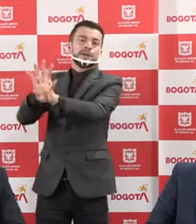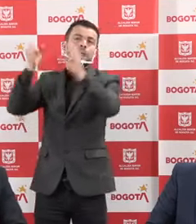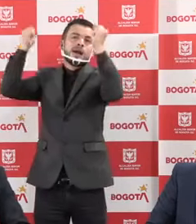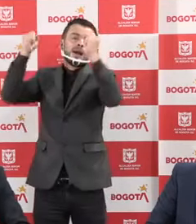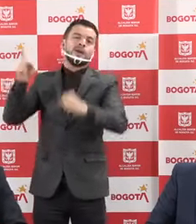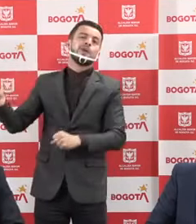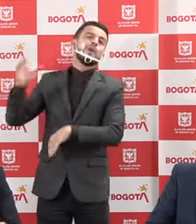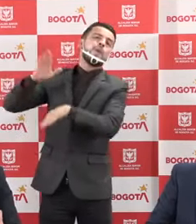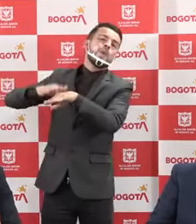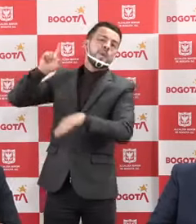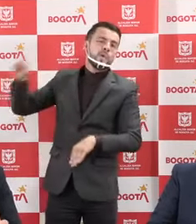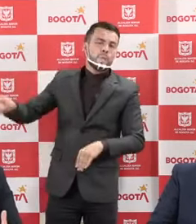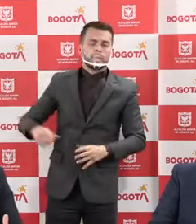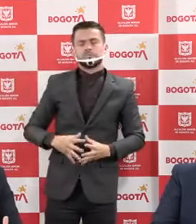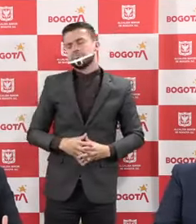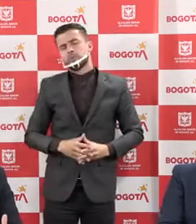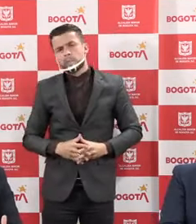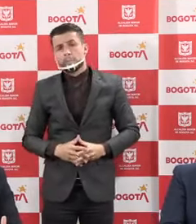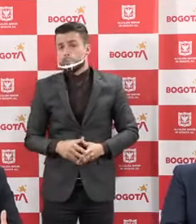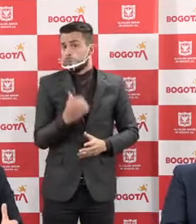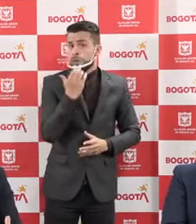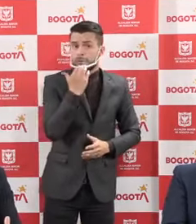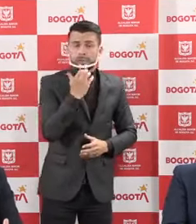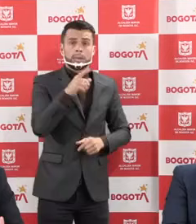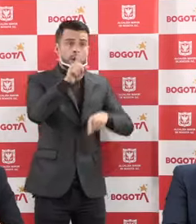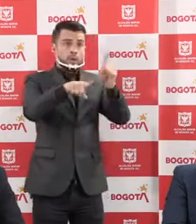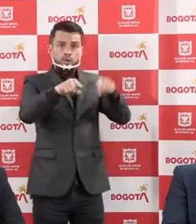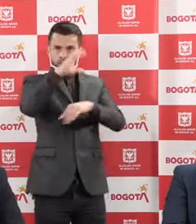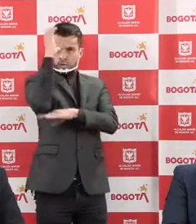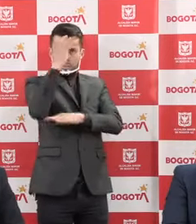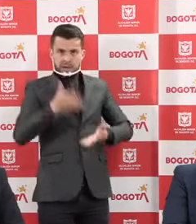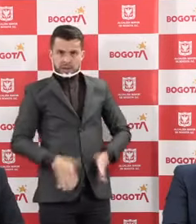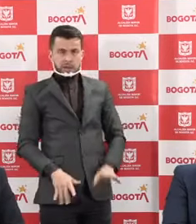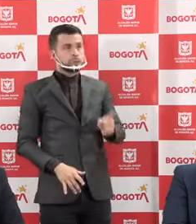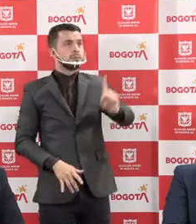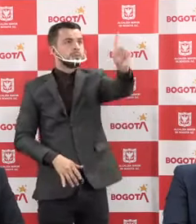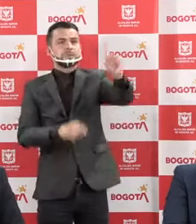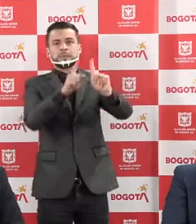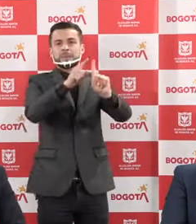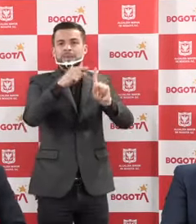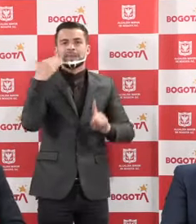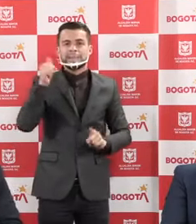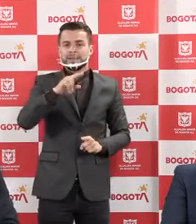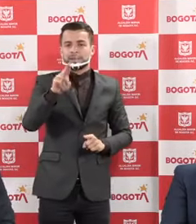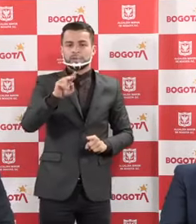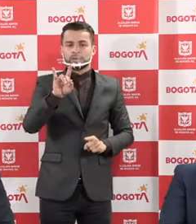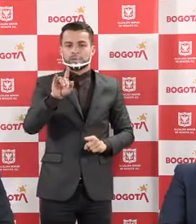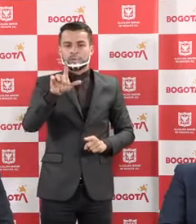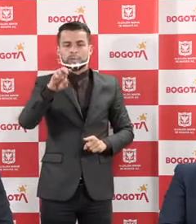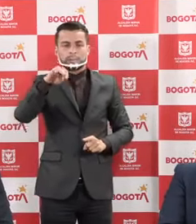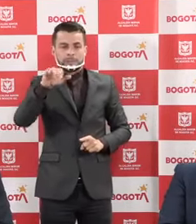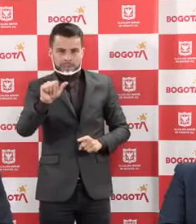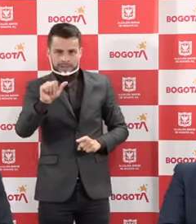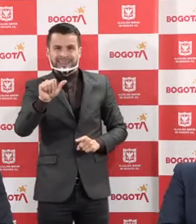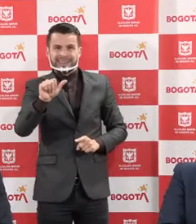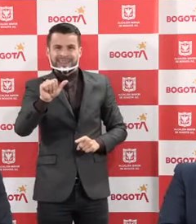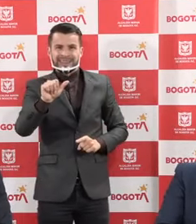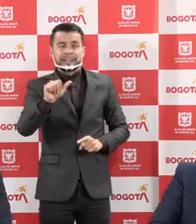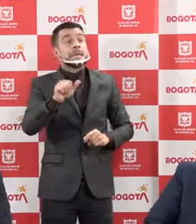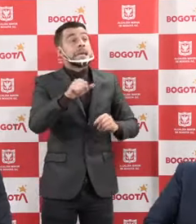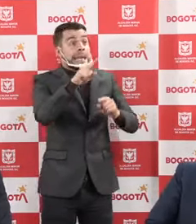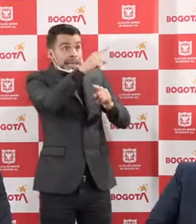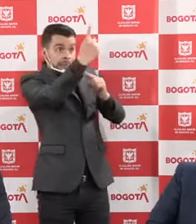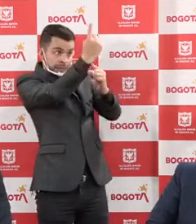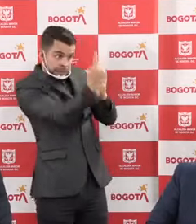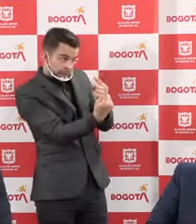college y profesionales reconocidos internacionalmente colombianos como la doctora zulma cucunubá es con ellos con quienes tomamos todas